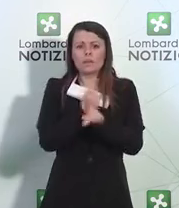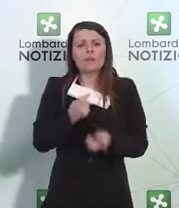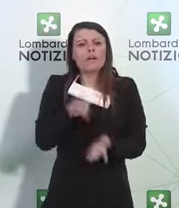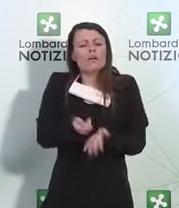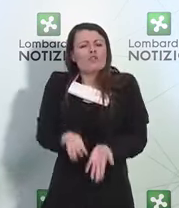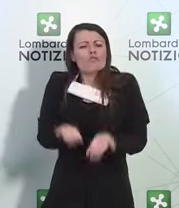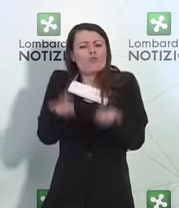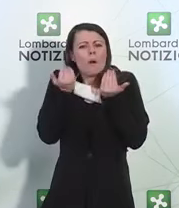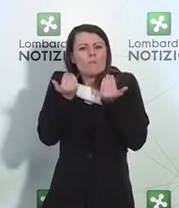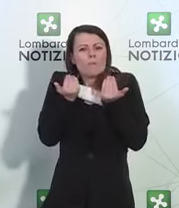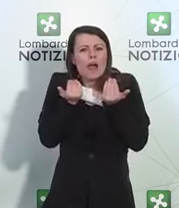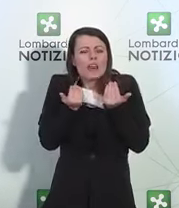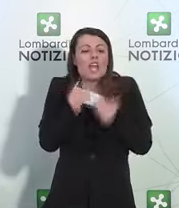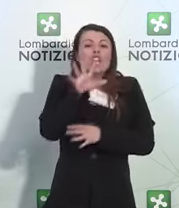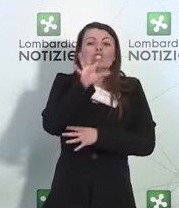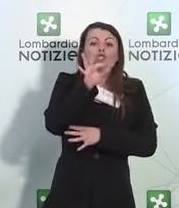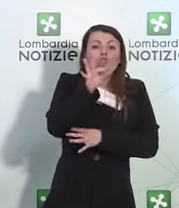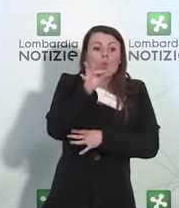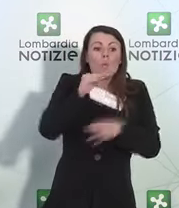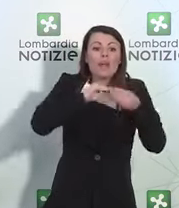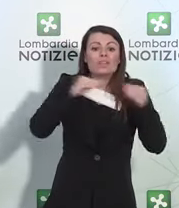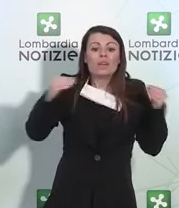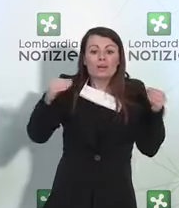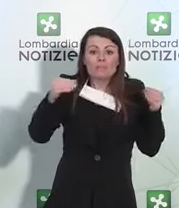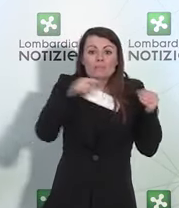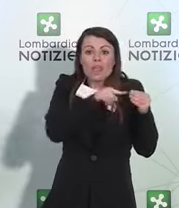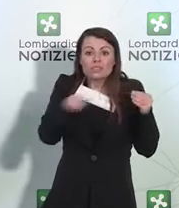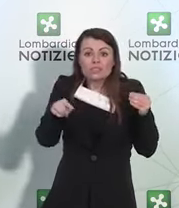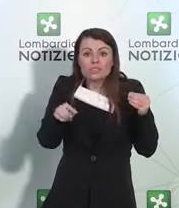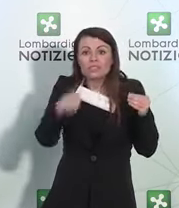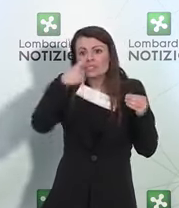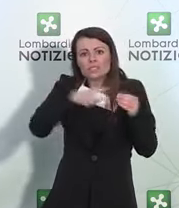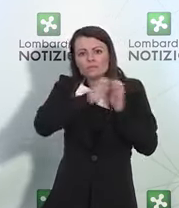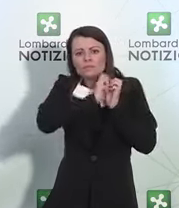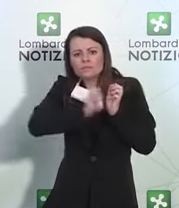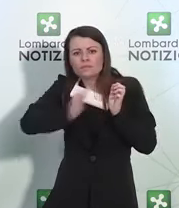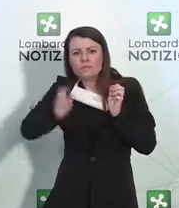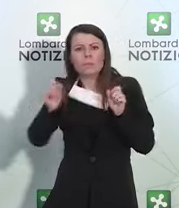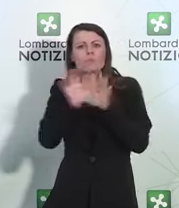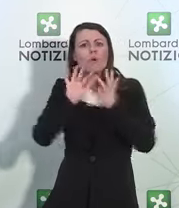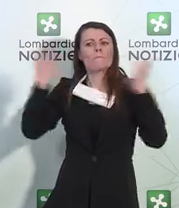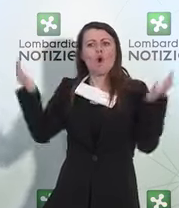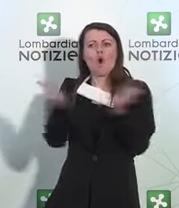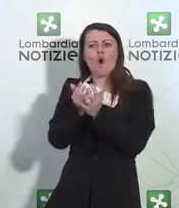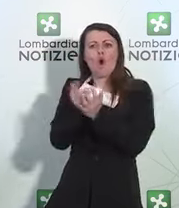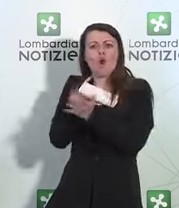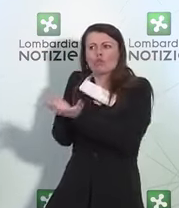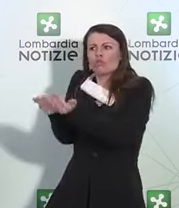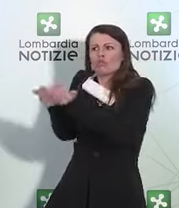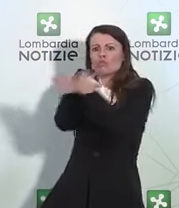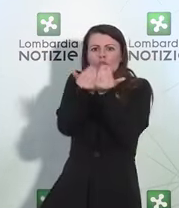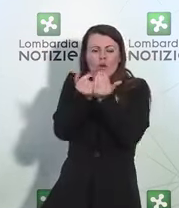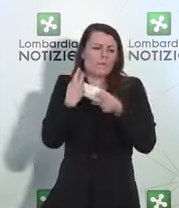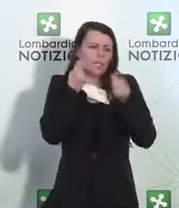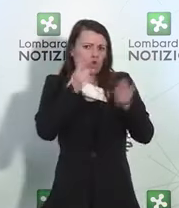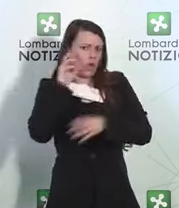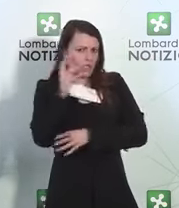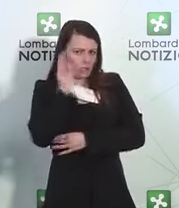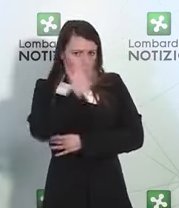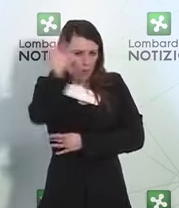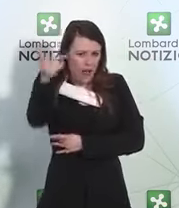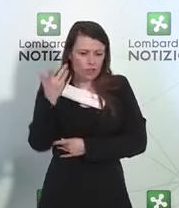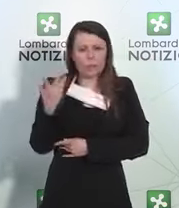diversi tipi di presidi in giro per il mondo vi faccio un esempio un altro degli argomenti su cui c'è purtroppo